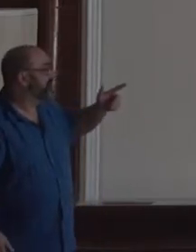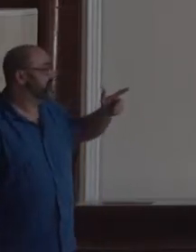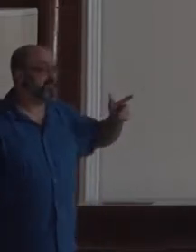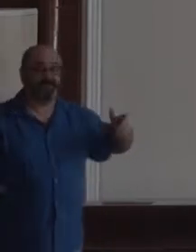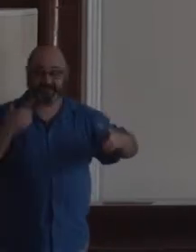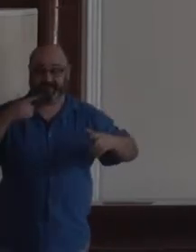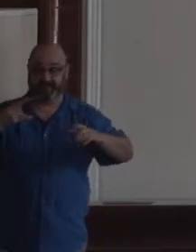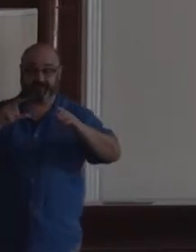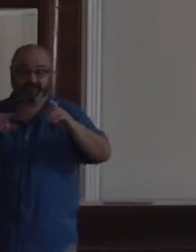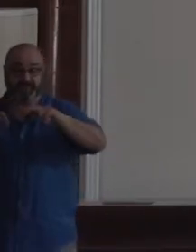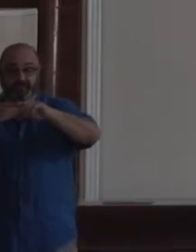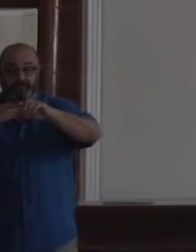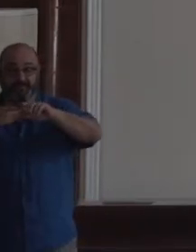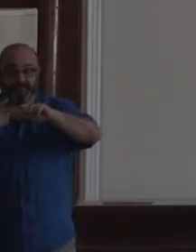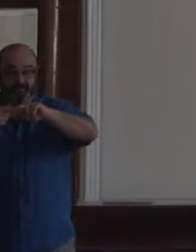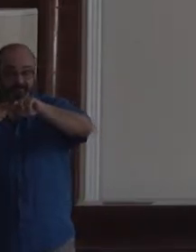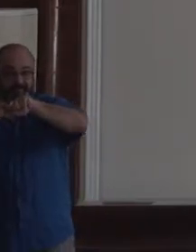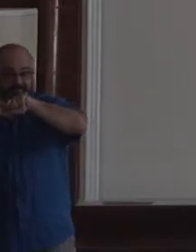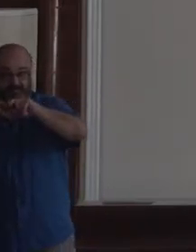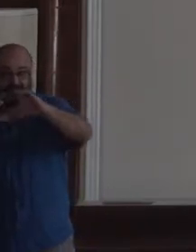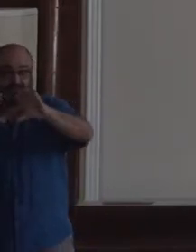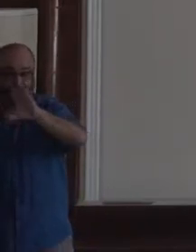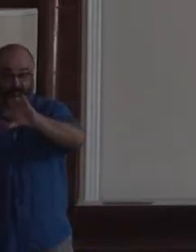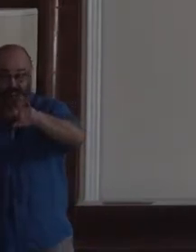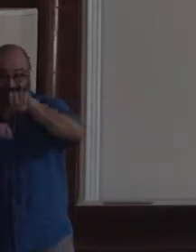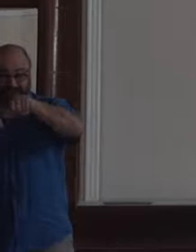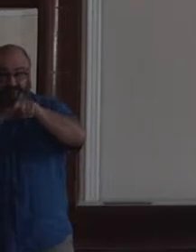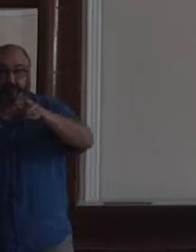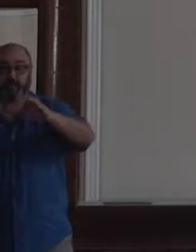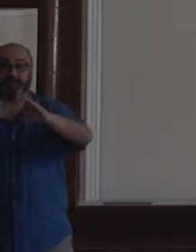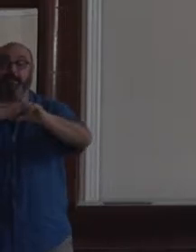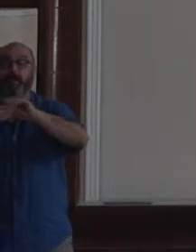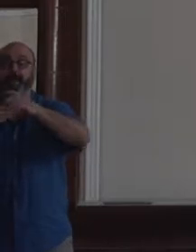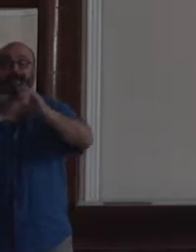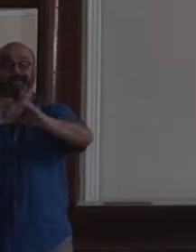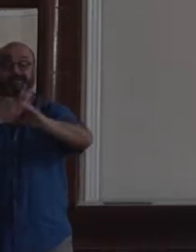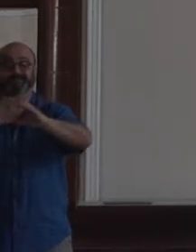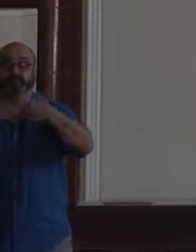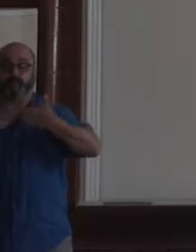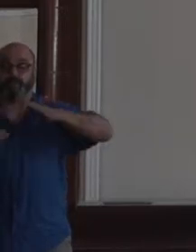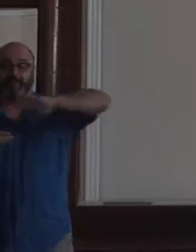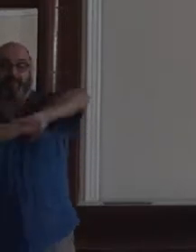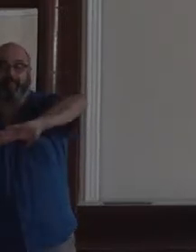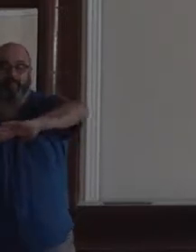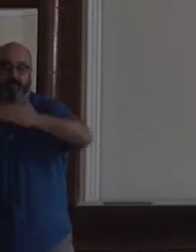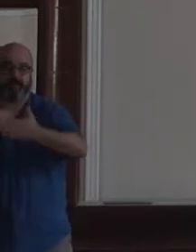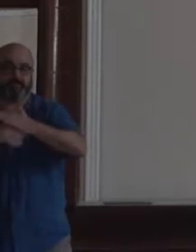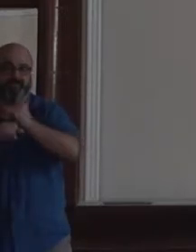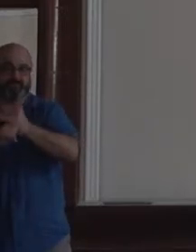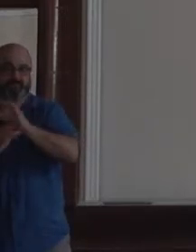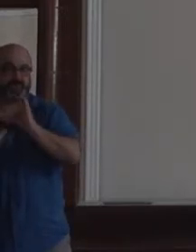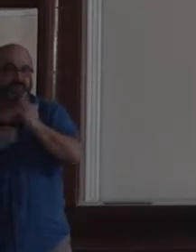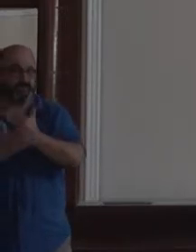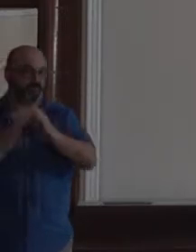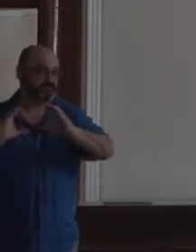remplacer au niveau du module que l'on teste la vraie classe par notre fausse classe. Donc